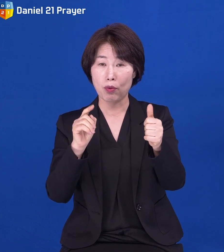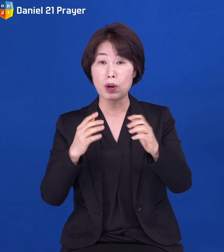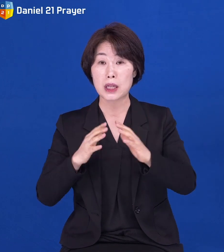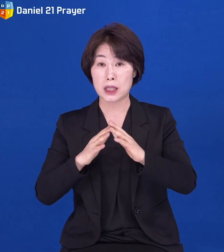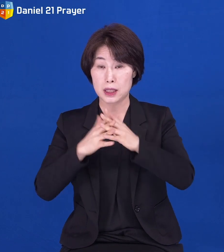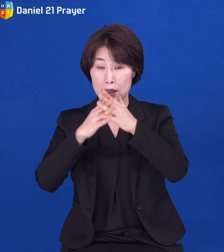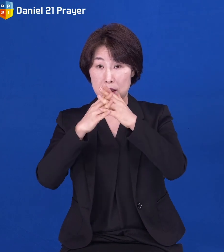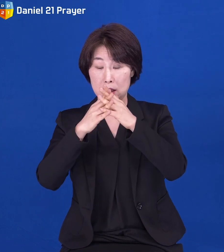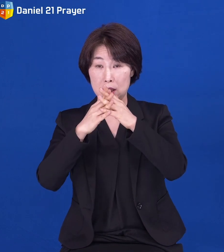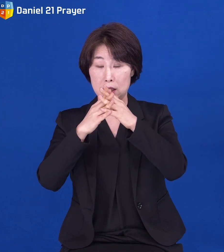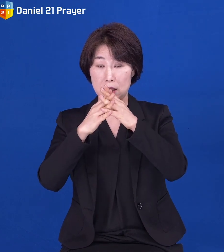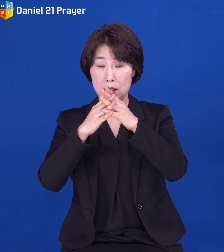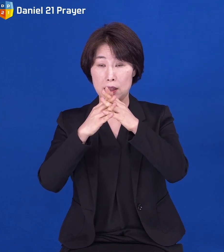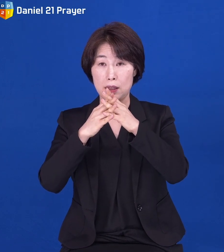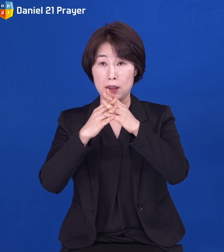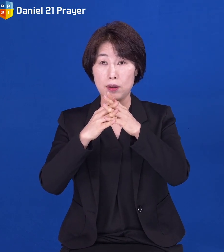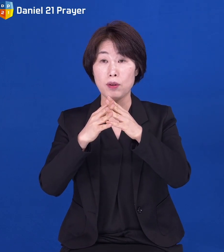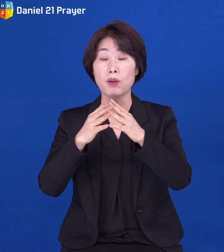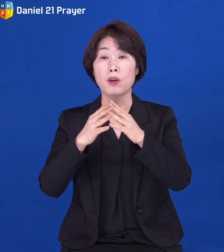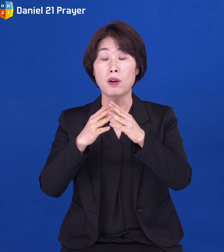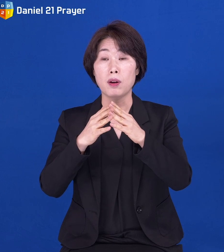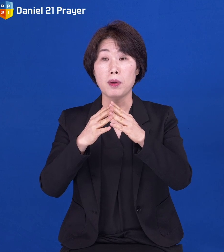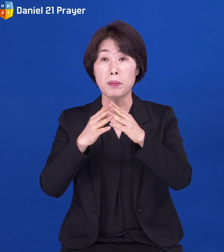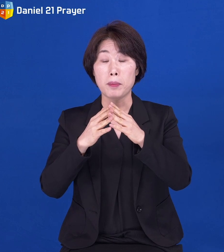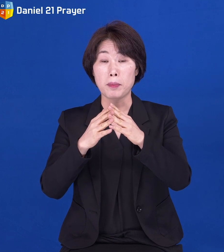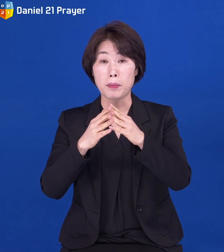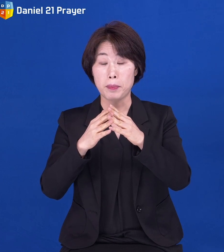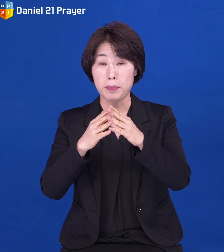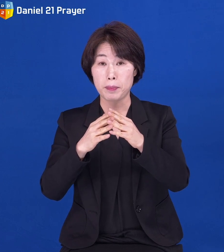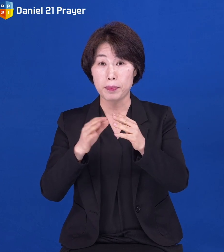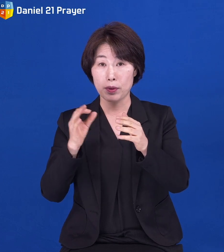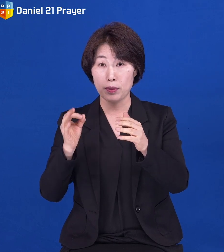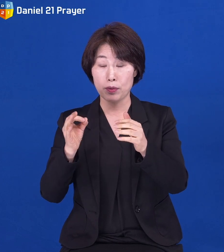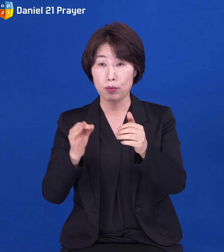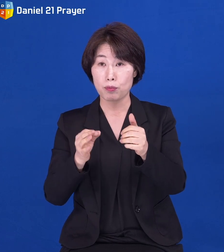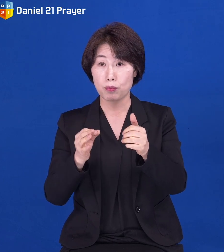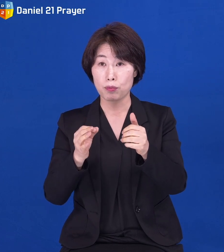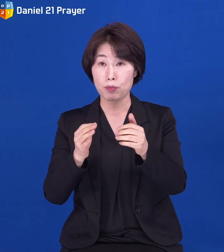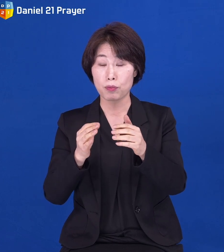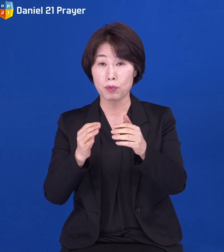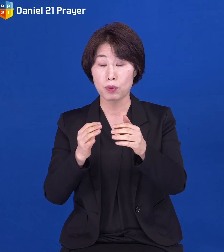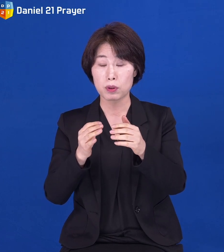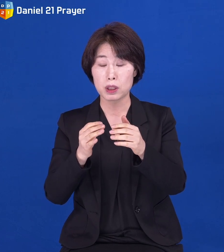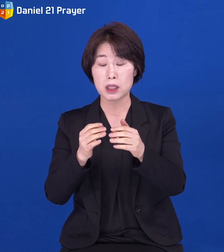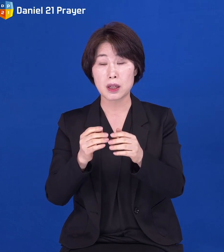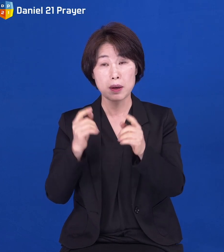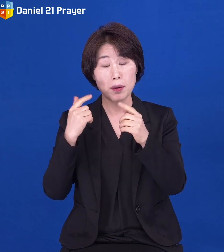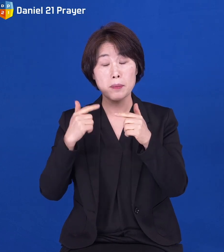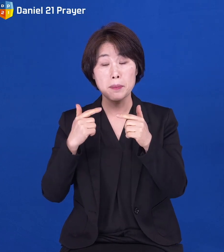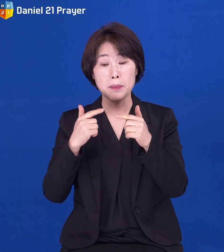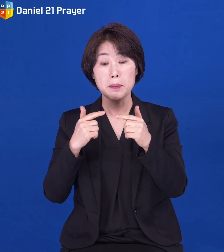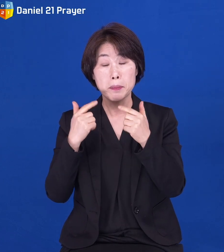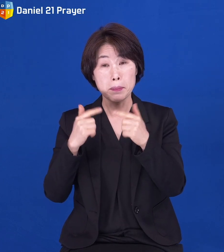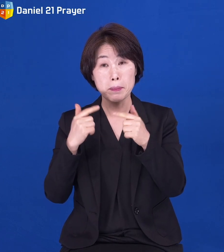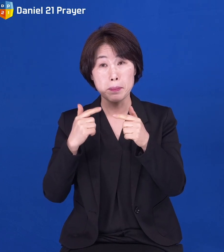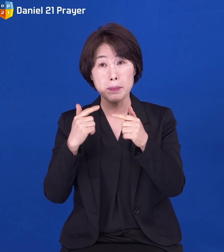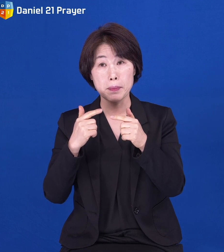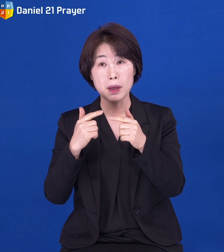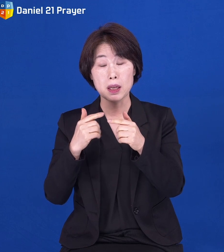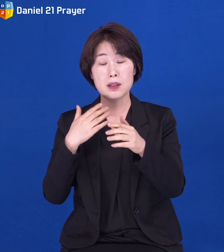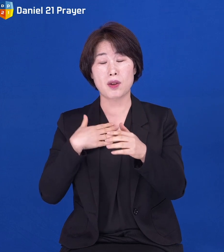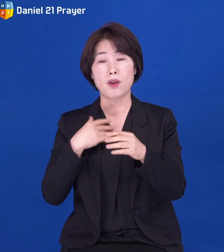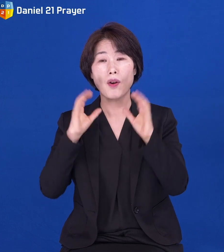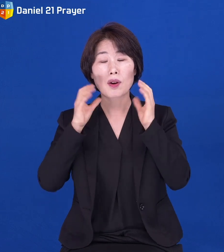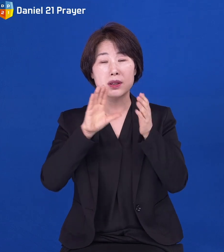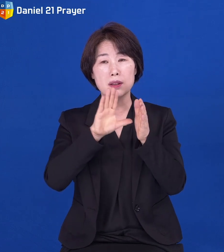어머니가 이제 그렇게 열심히로 신앙생활 하고 하니까 저희 막 그 봉지쌀 같은 거 들어보셨어요? 어렸을 때 봉지쌀